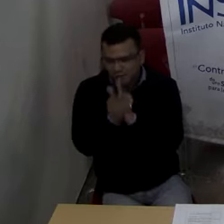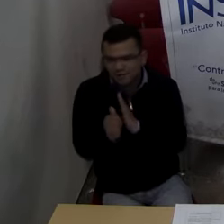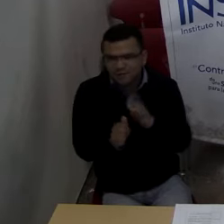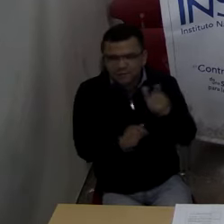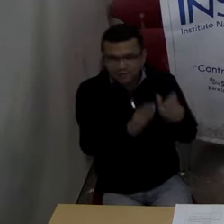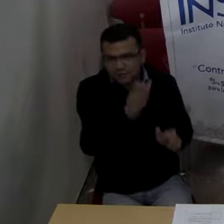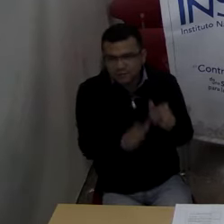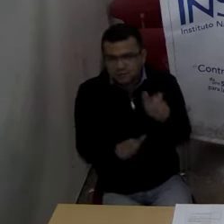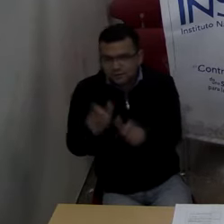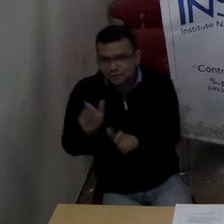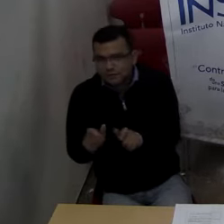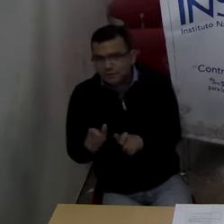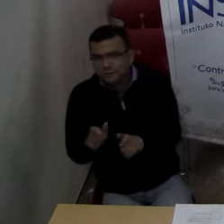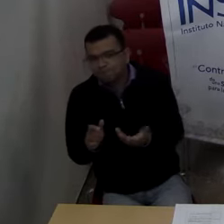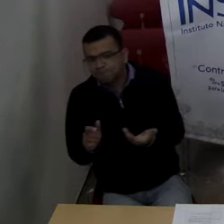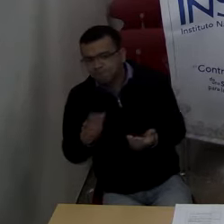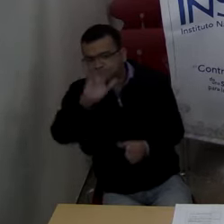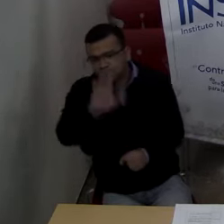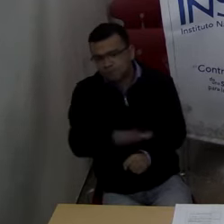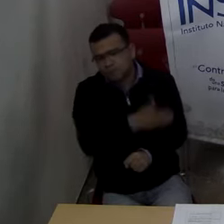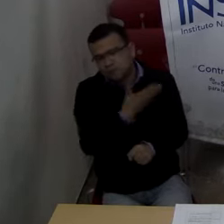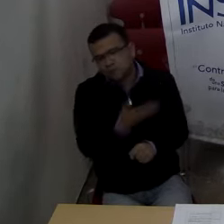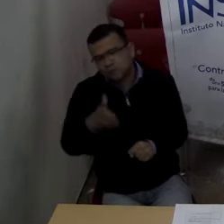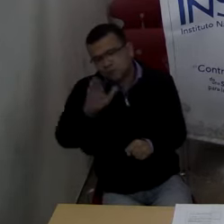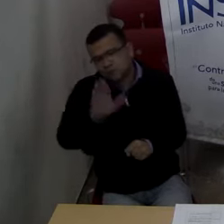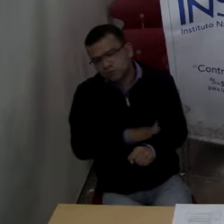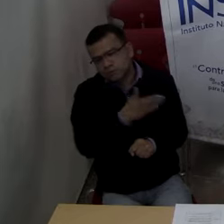una secuencia en una melodía